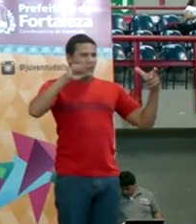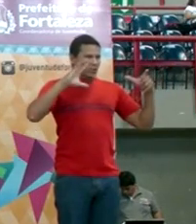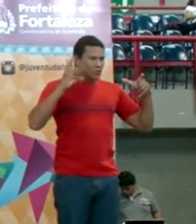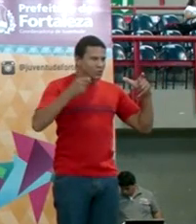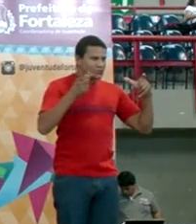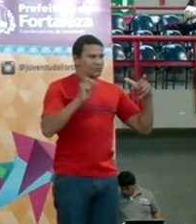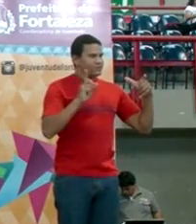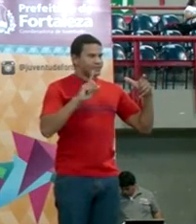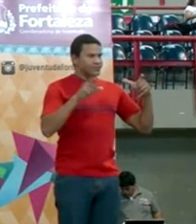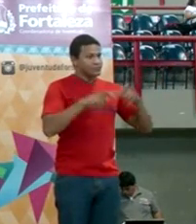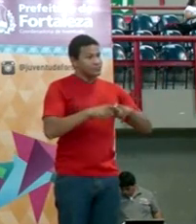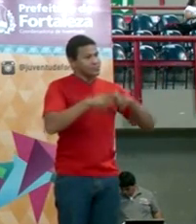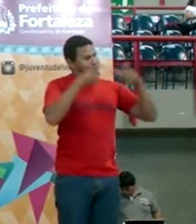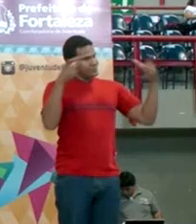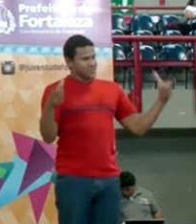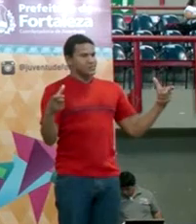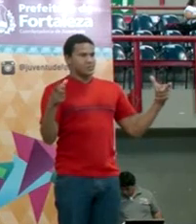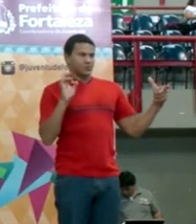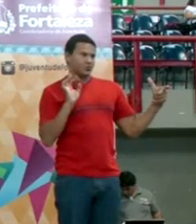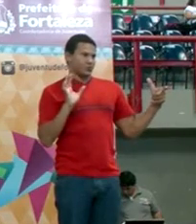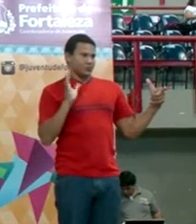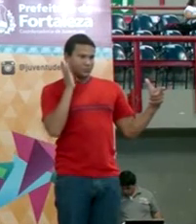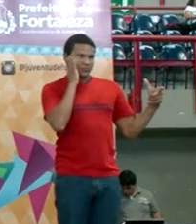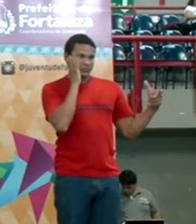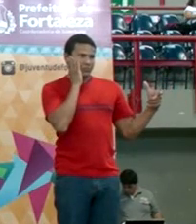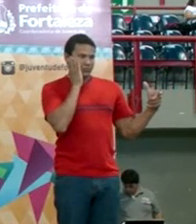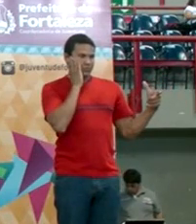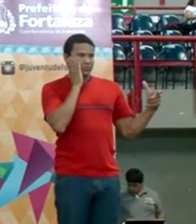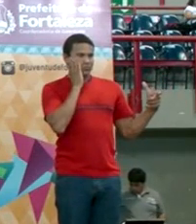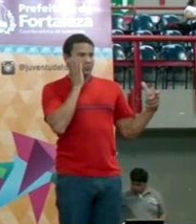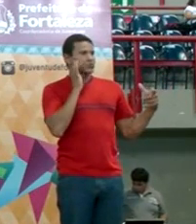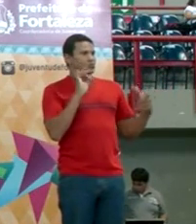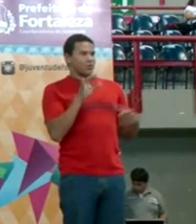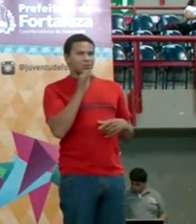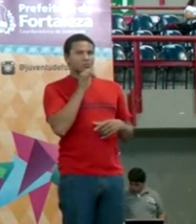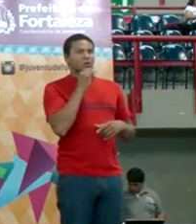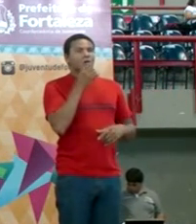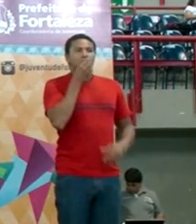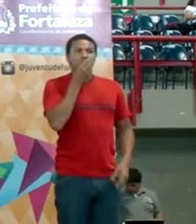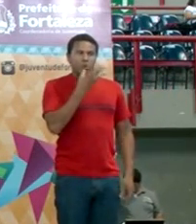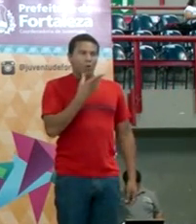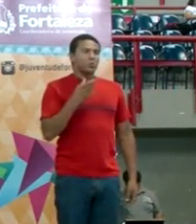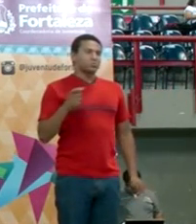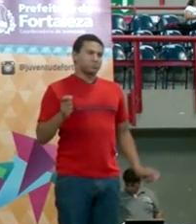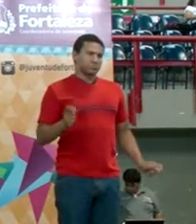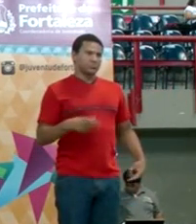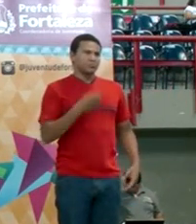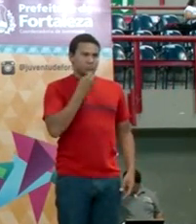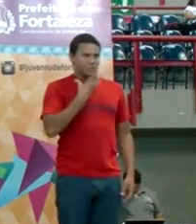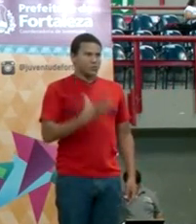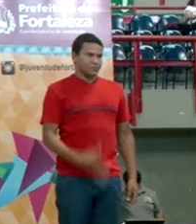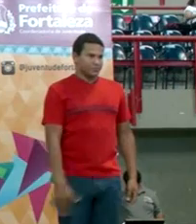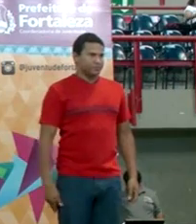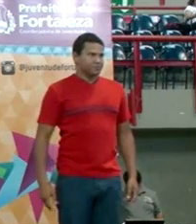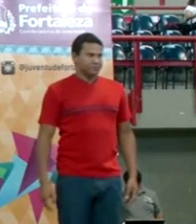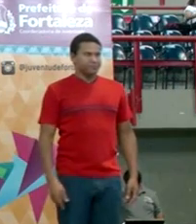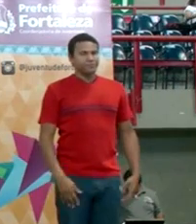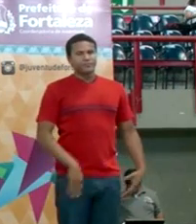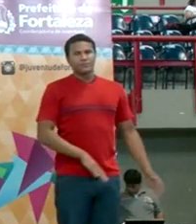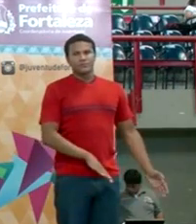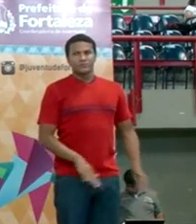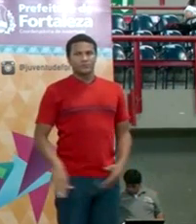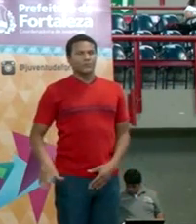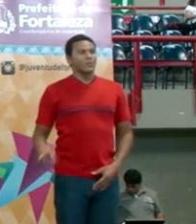corretíssimo e evita até que você generalize. Isso é importante frisar. Outra,